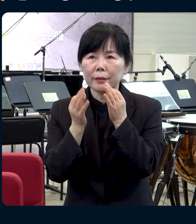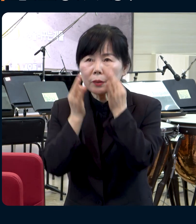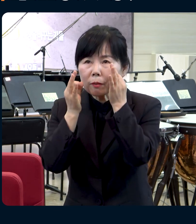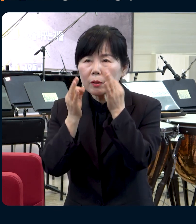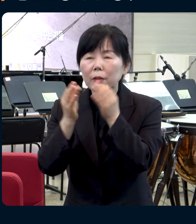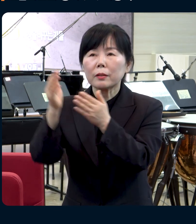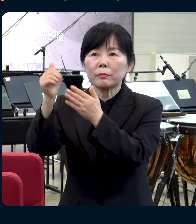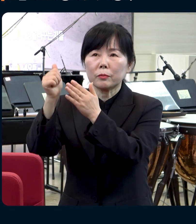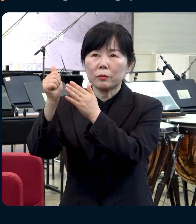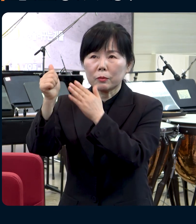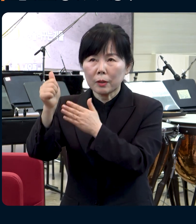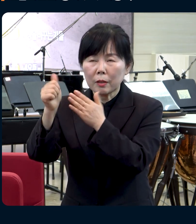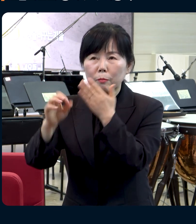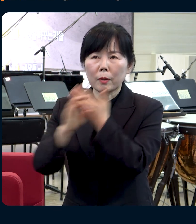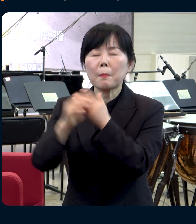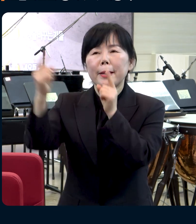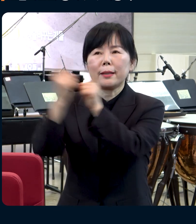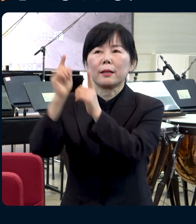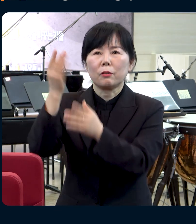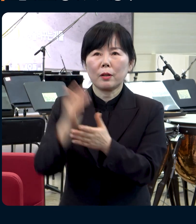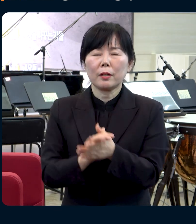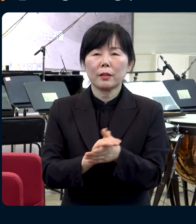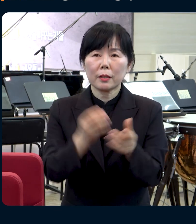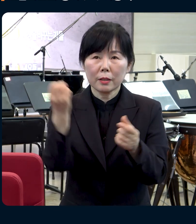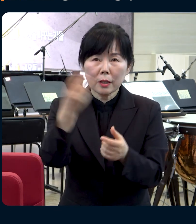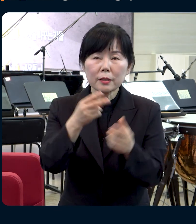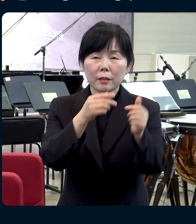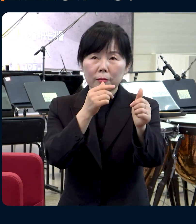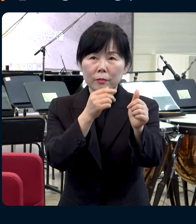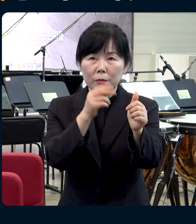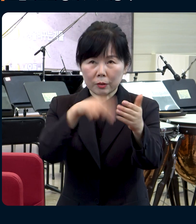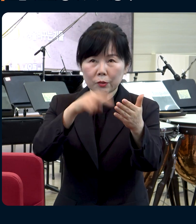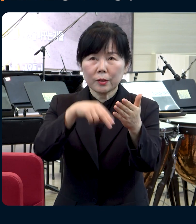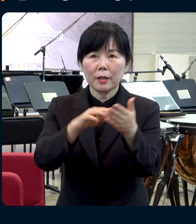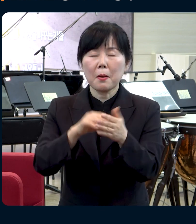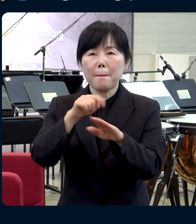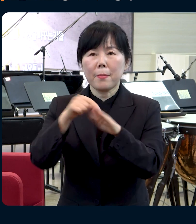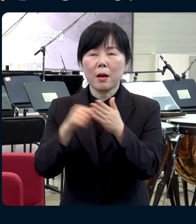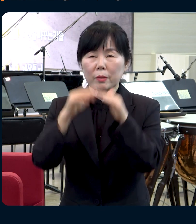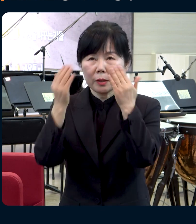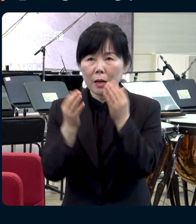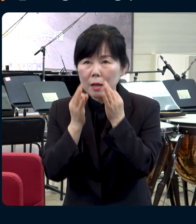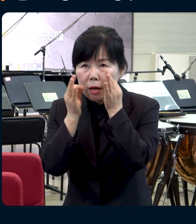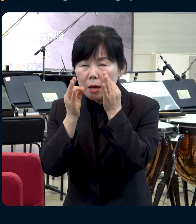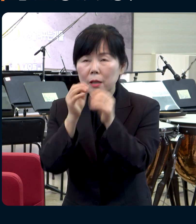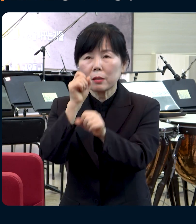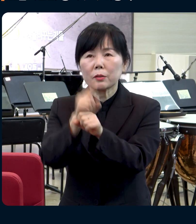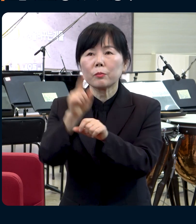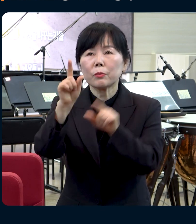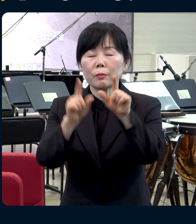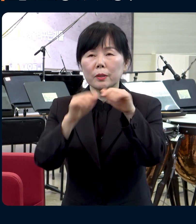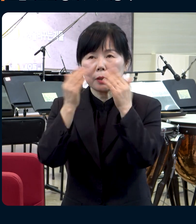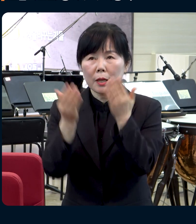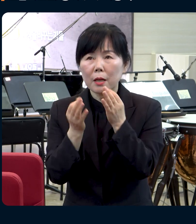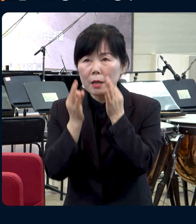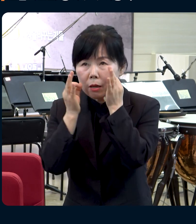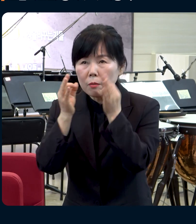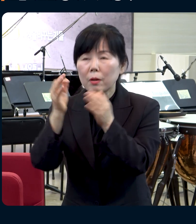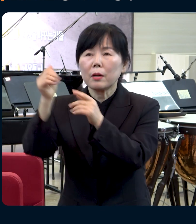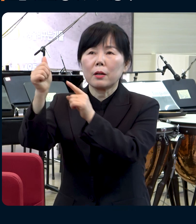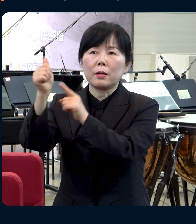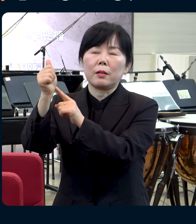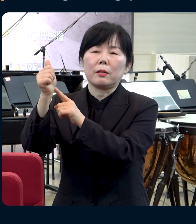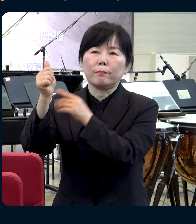구하면 만나리라. 다시 한번 읽어볼까요? 시작. 마음을 다하고 성품을 다하여 그를 구하면 만나리라.